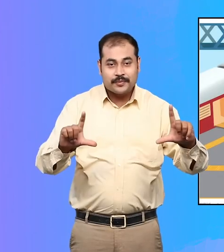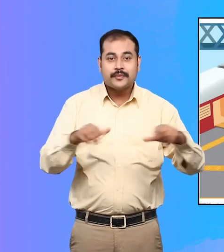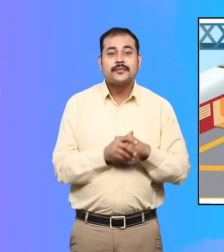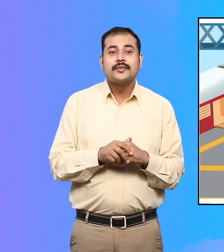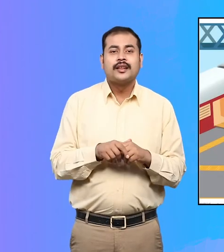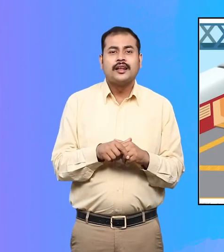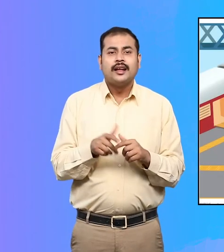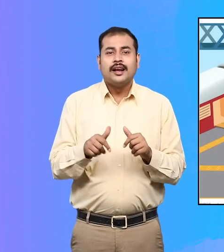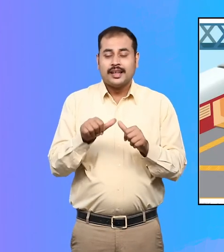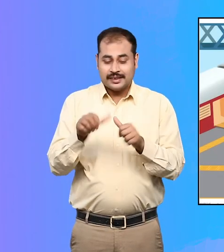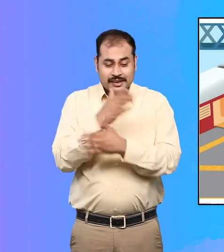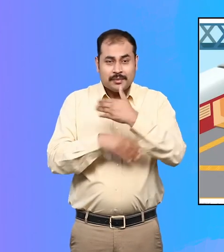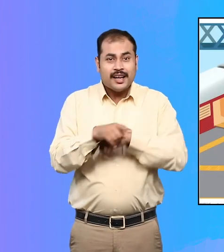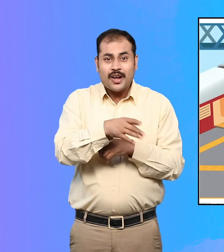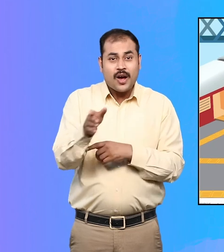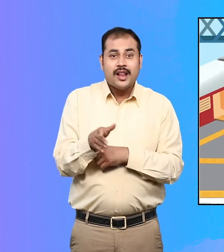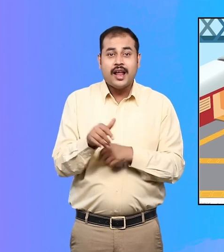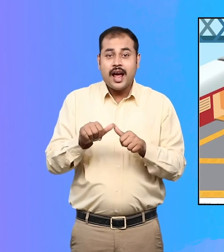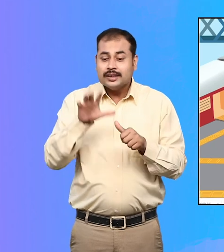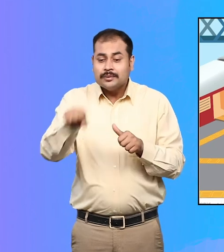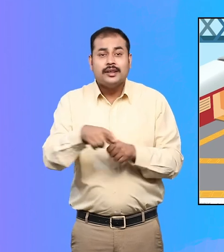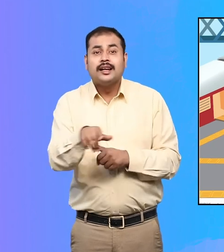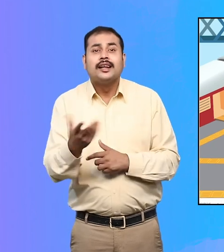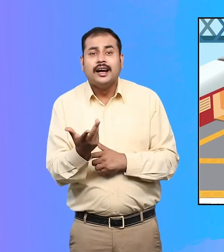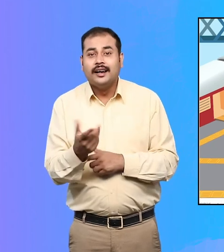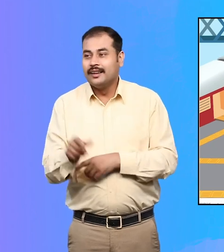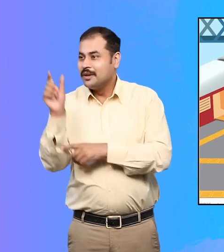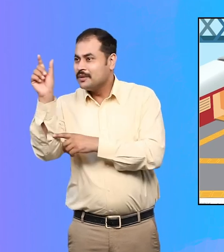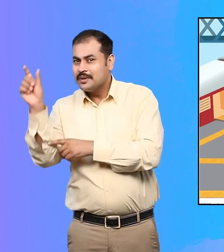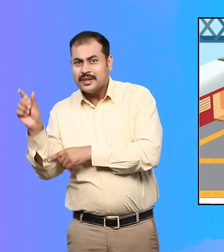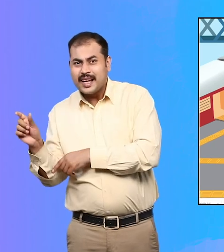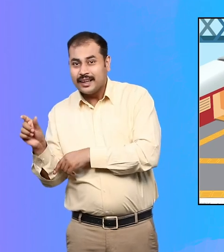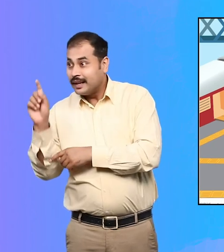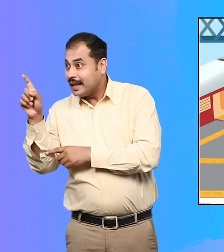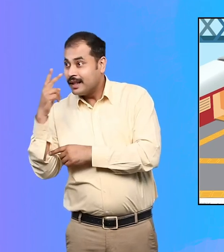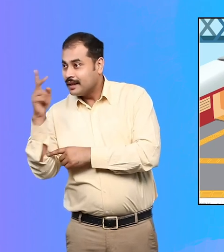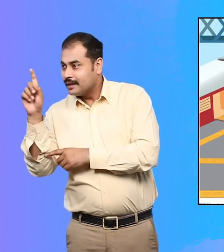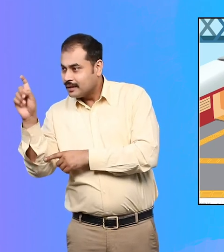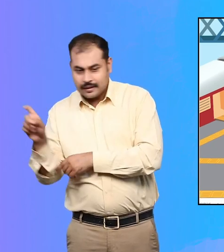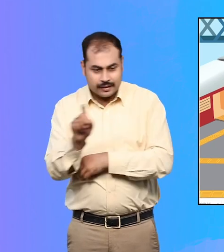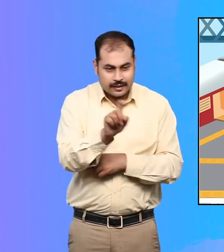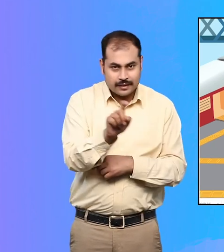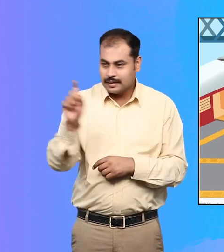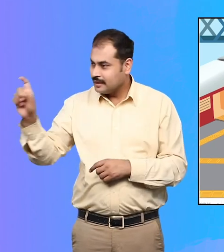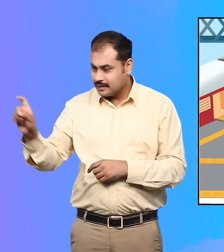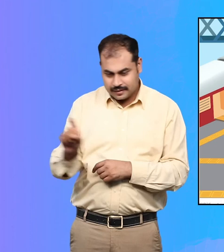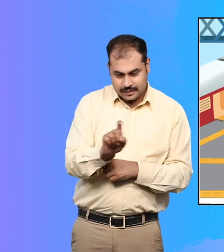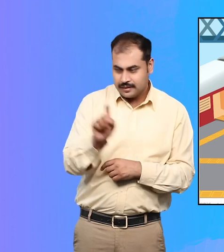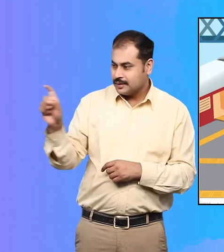रेलवे स्टेशन को सुलभ बनाने के लिए उक्त सभी स्थानों पर विभिन्न एक्सिसिबिलिटी फीचर को